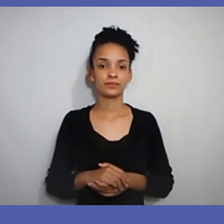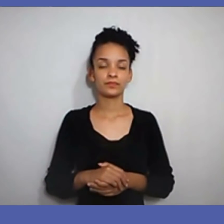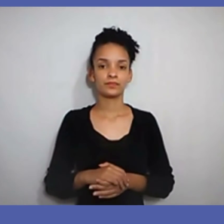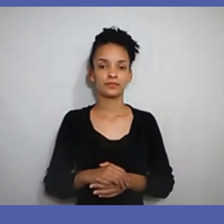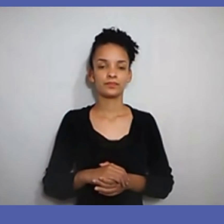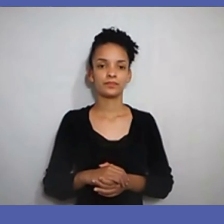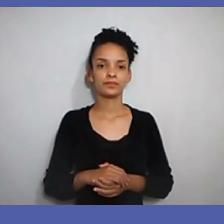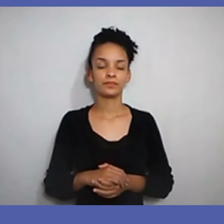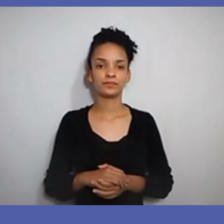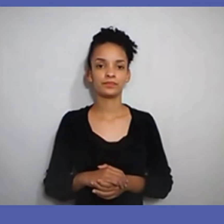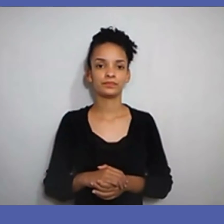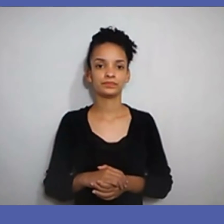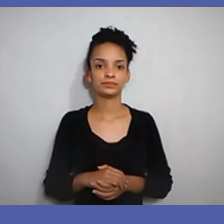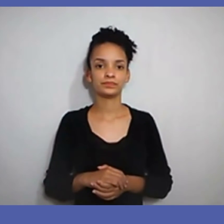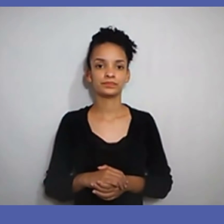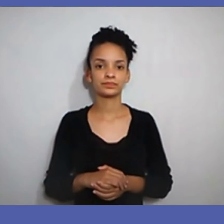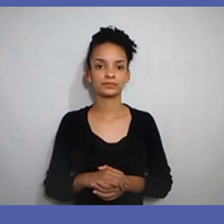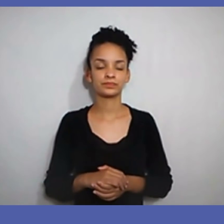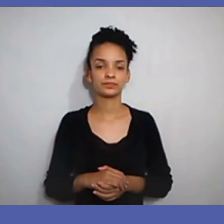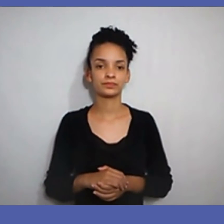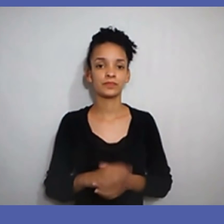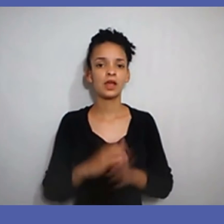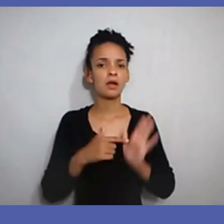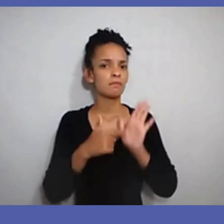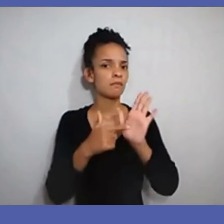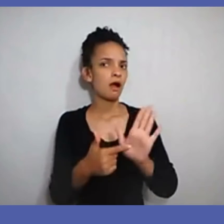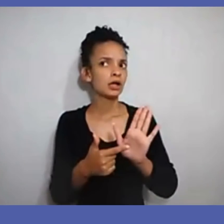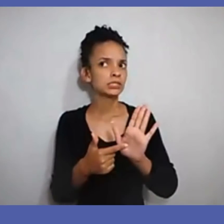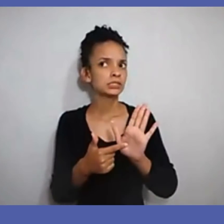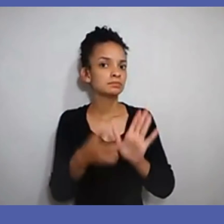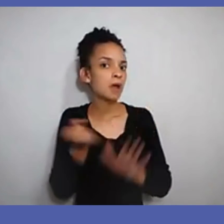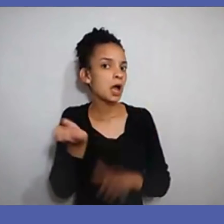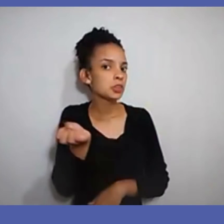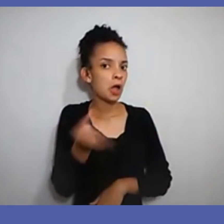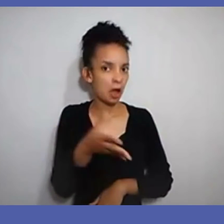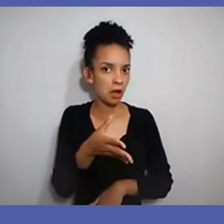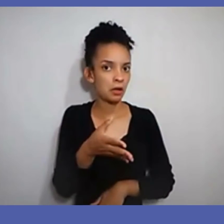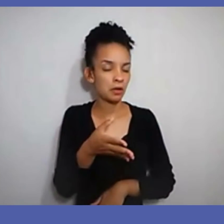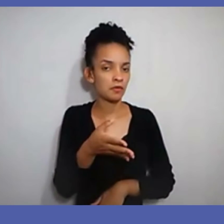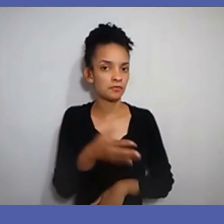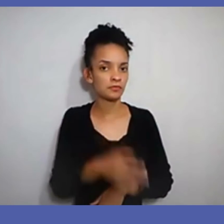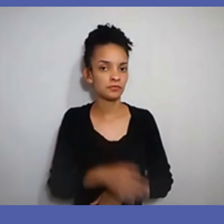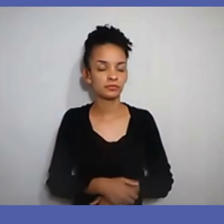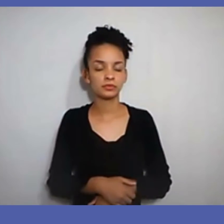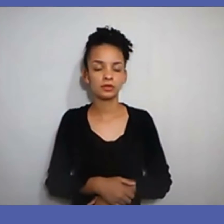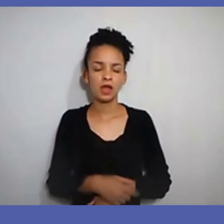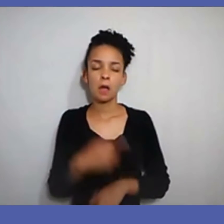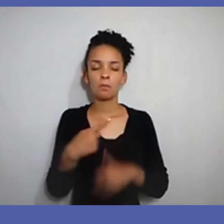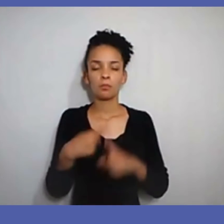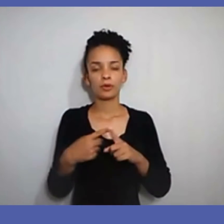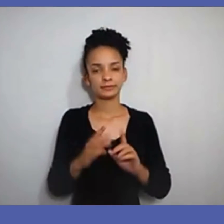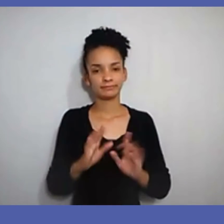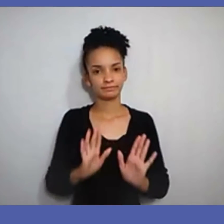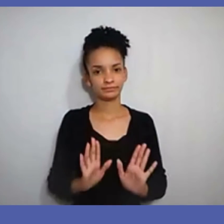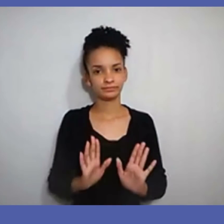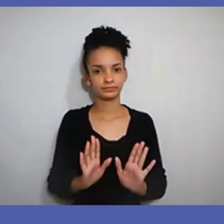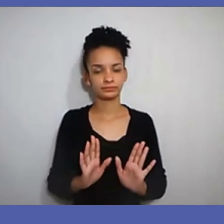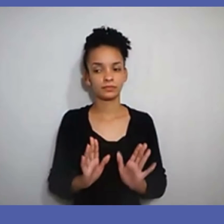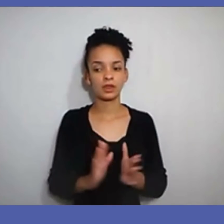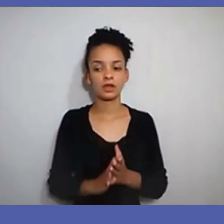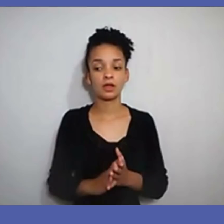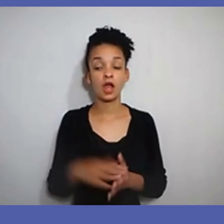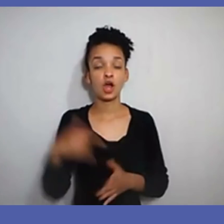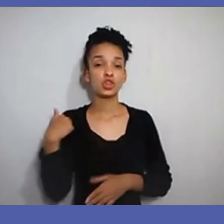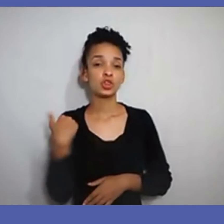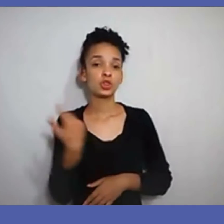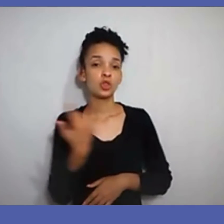nova para nós, tá? Por quê? Porque nem todos nós chegamos a um grau de maturidade que